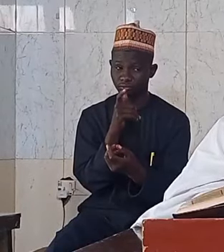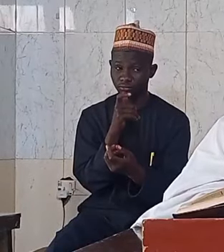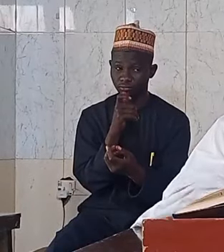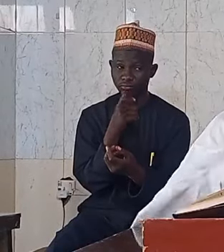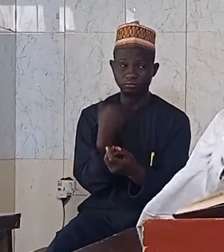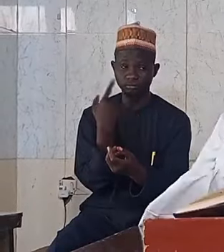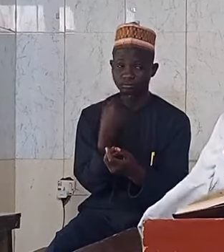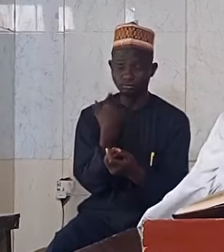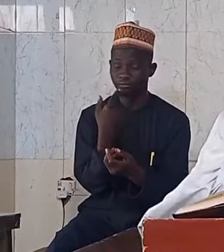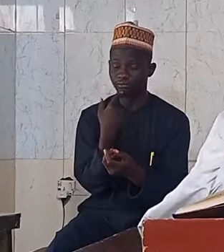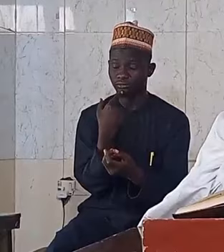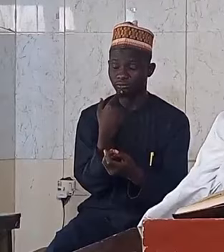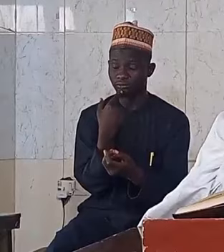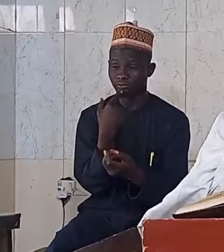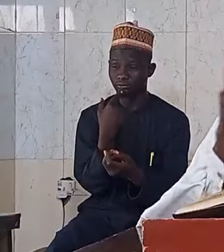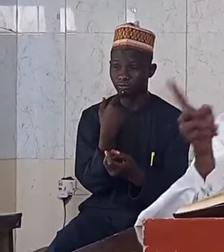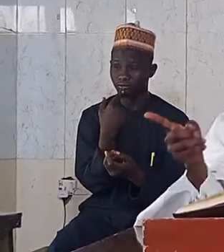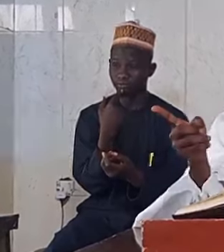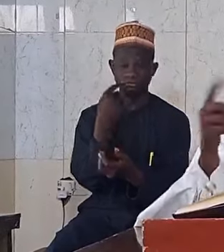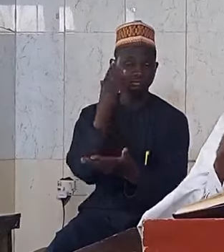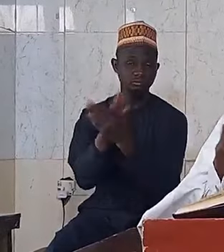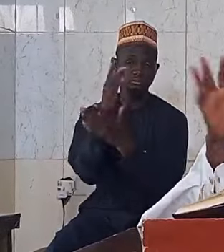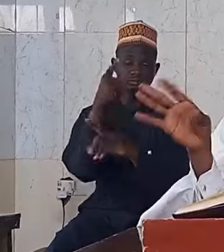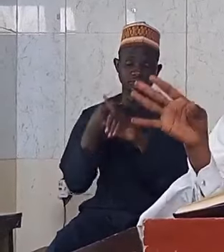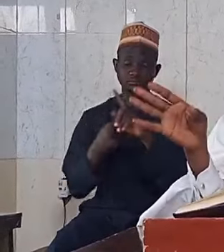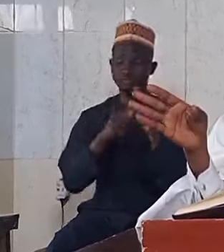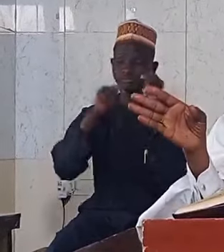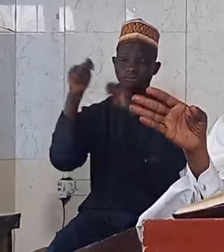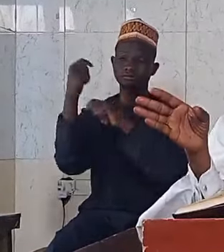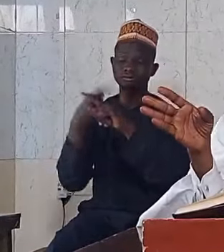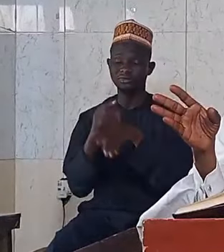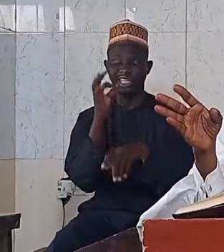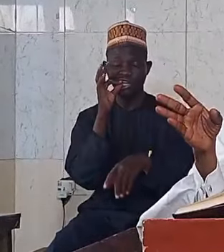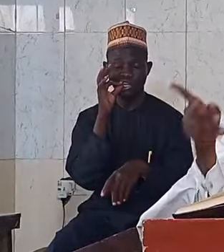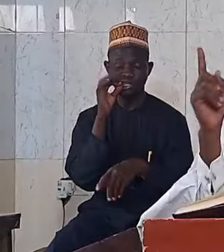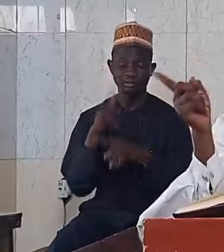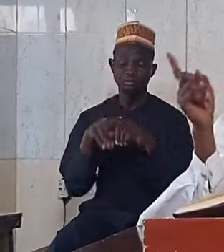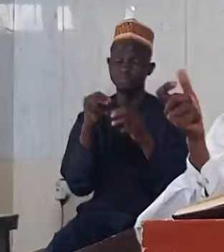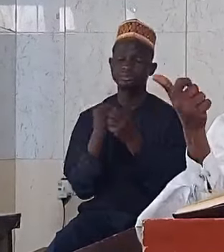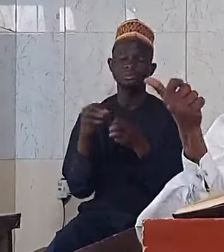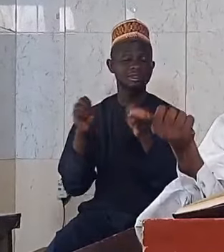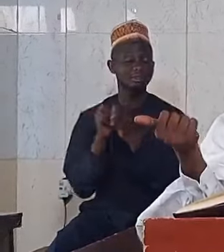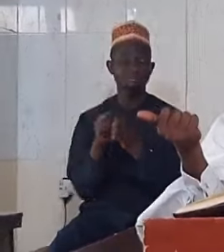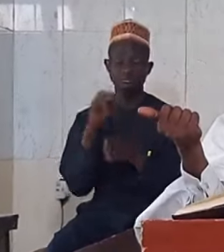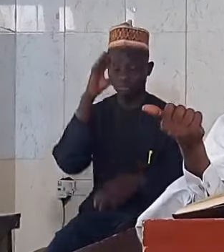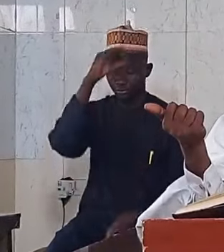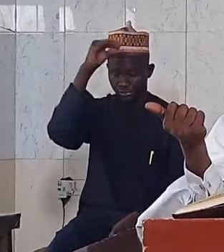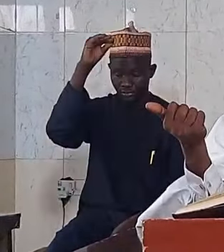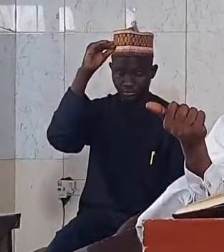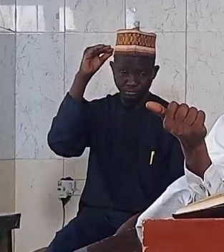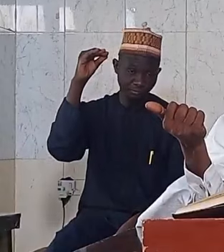masu rauni ne an hana su hijira suna can a hannunsu ko da maza ne su